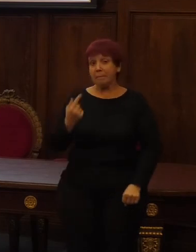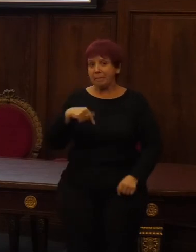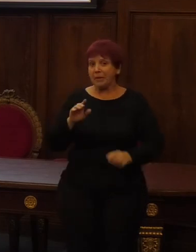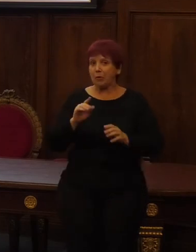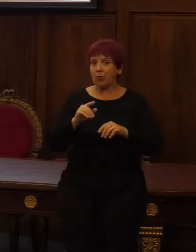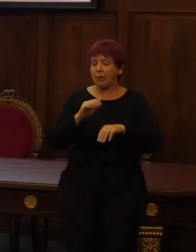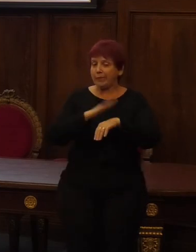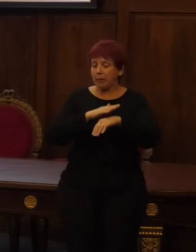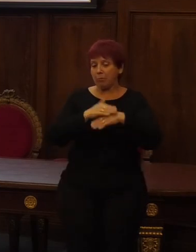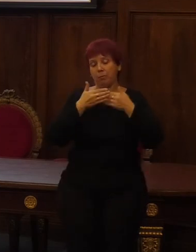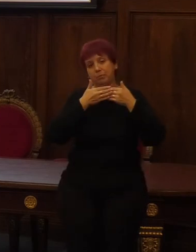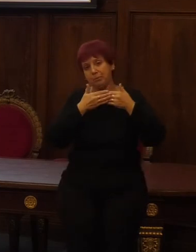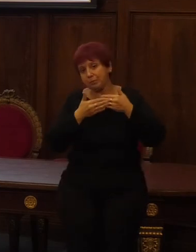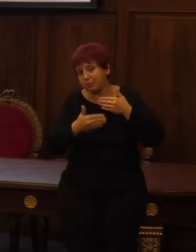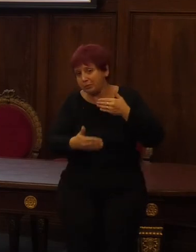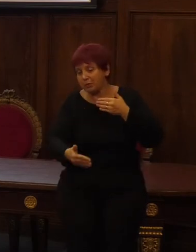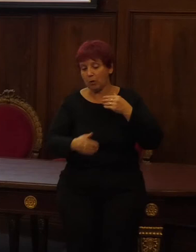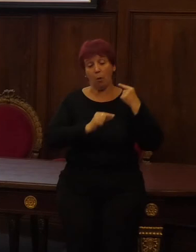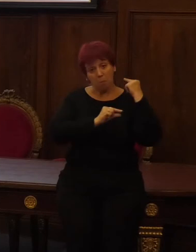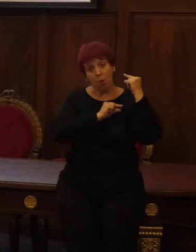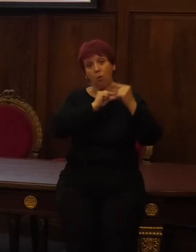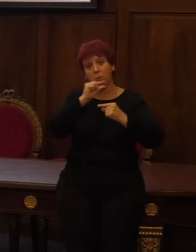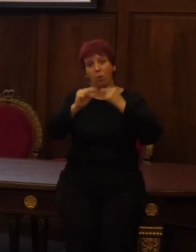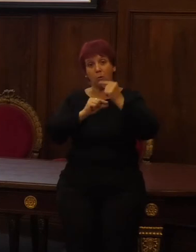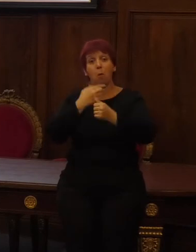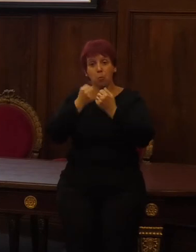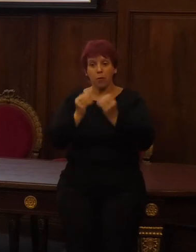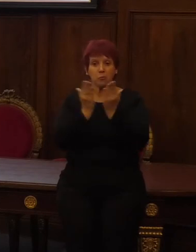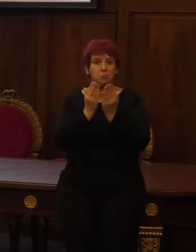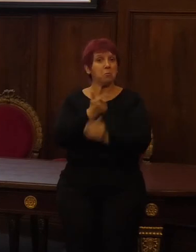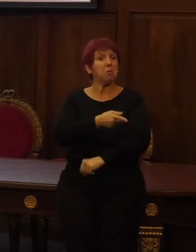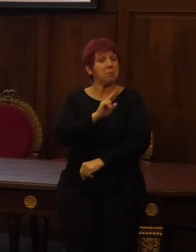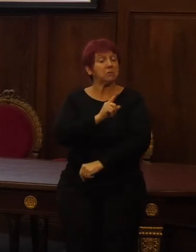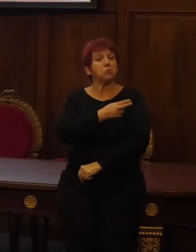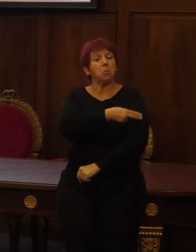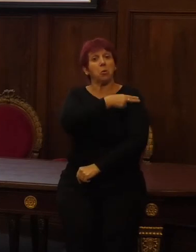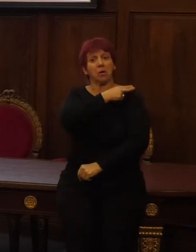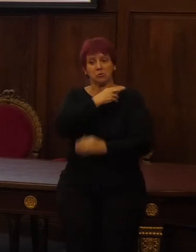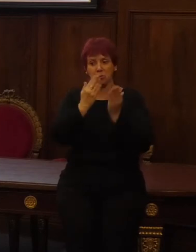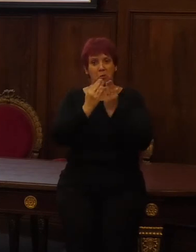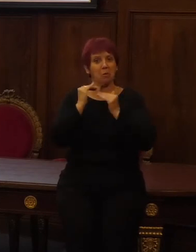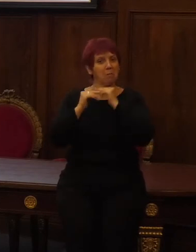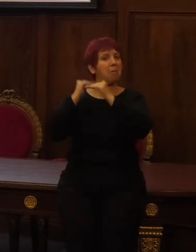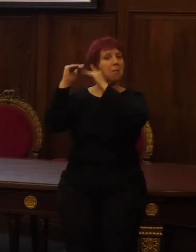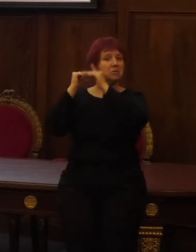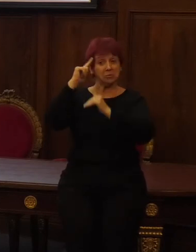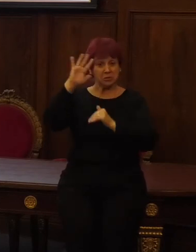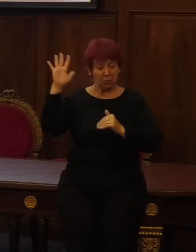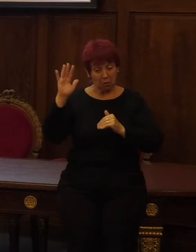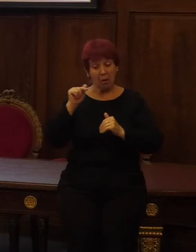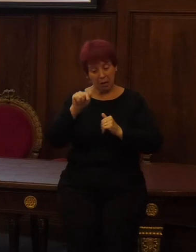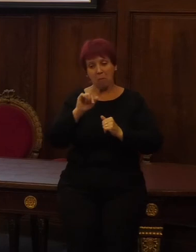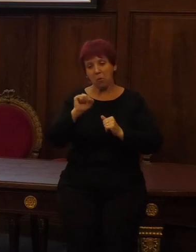Pero es mucho más tarde, con el proceso de la posgraduación, que empezamos además a